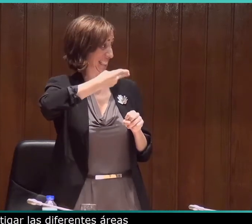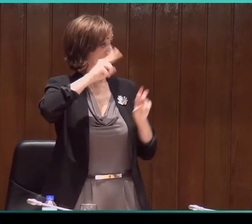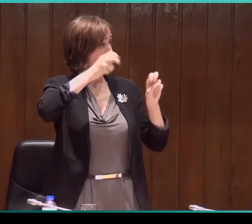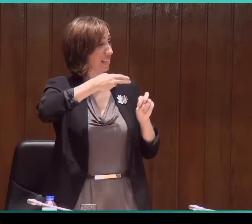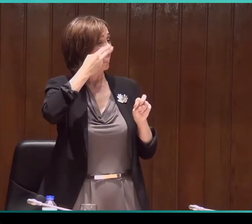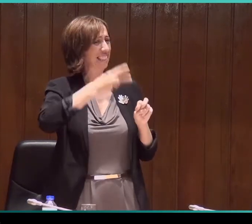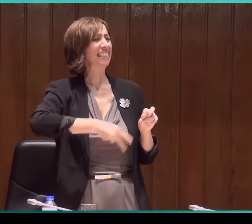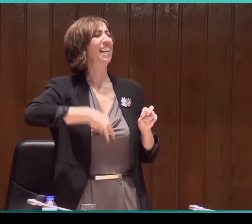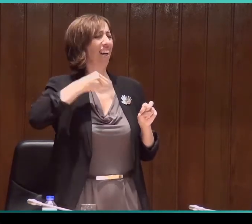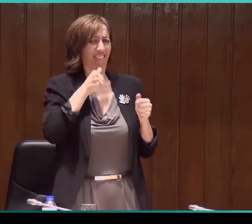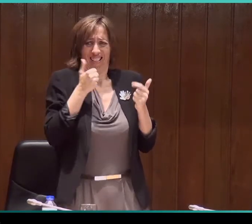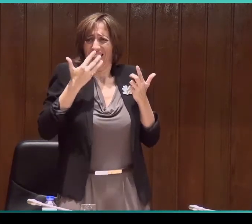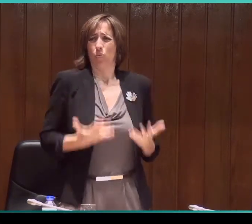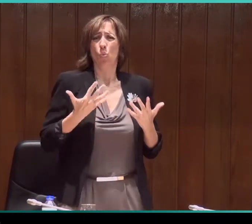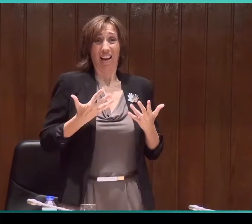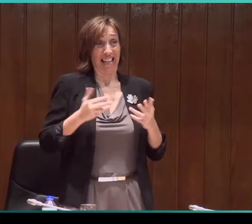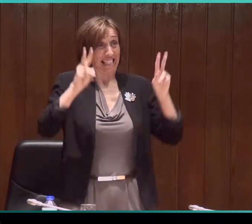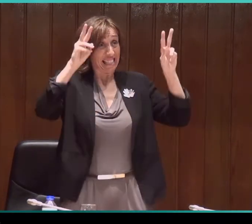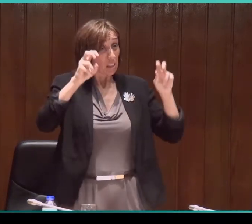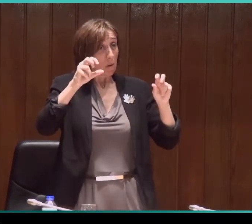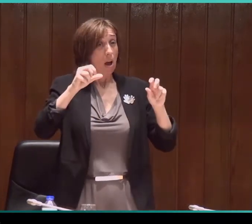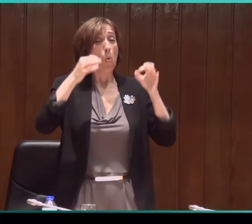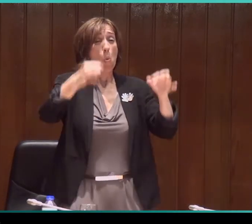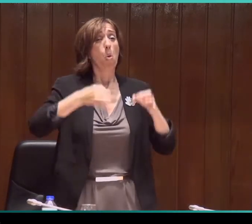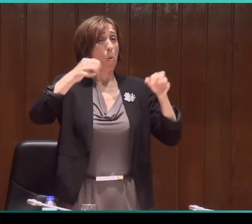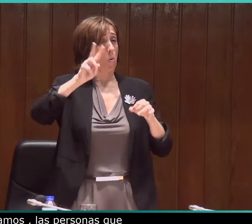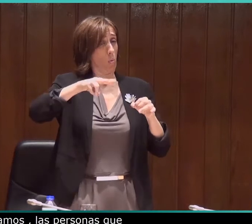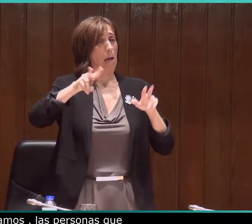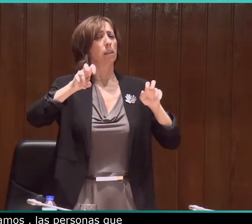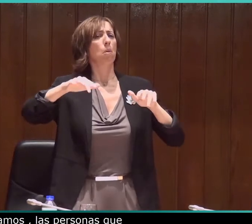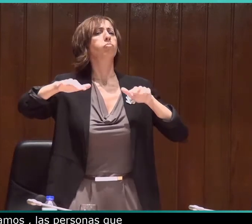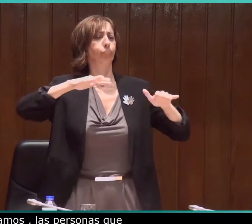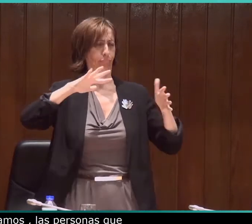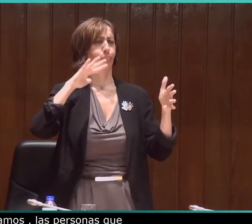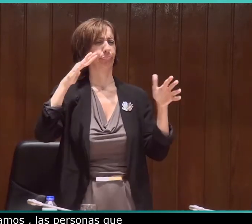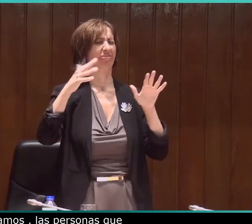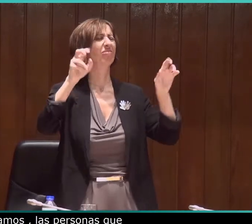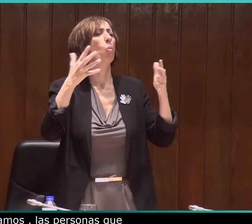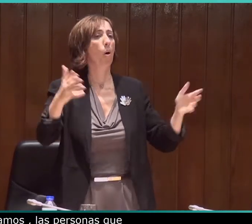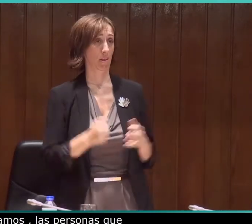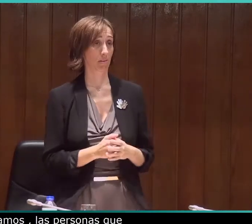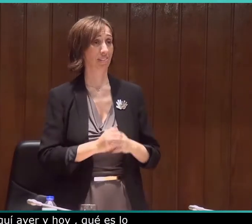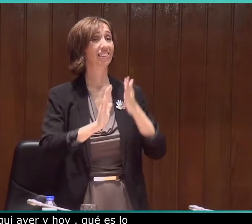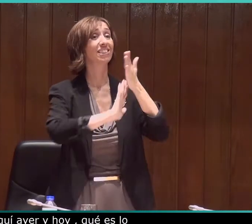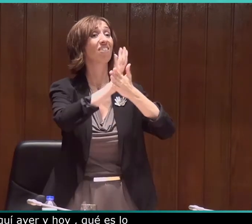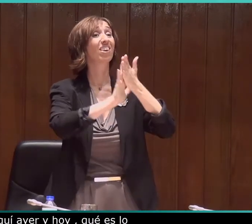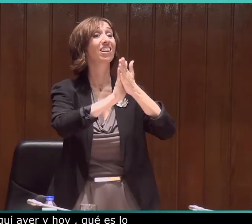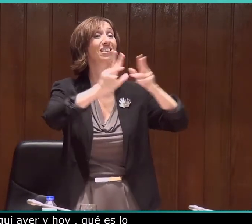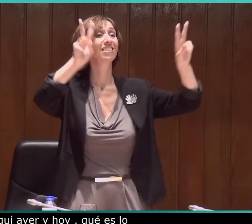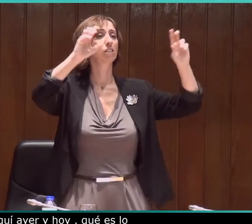congreso se encardina en temas generales pero lo que ha hecho ha sido ir